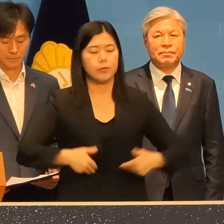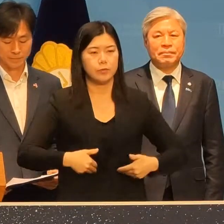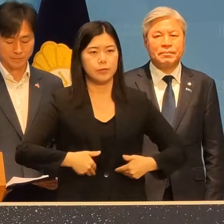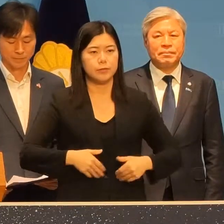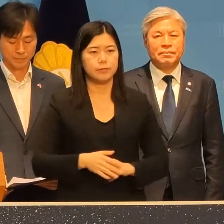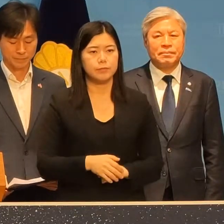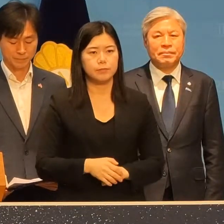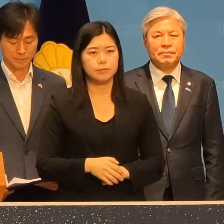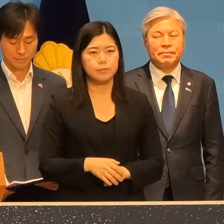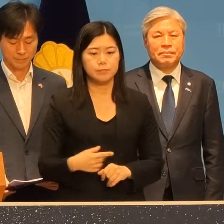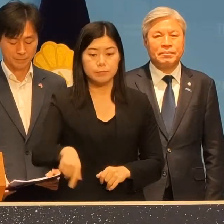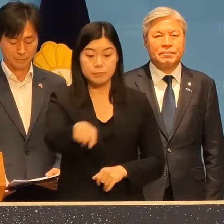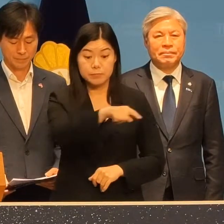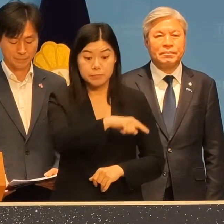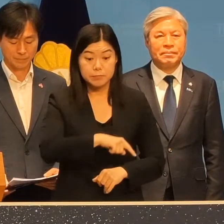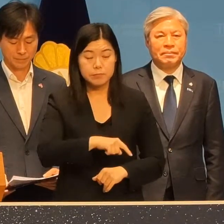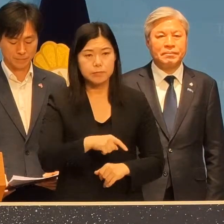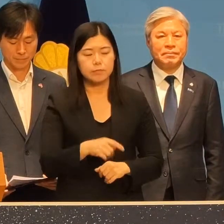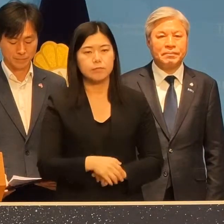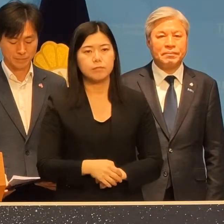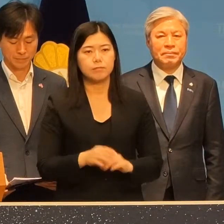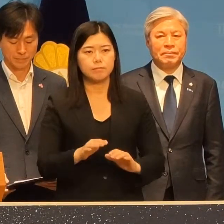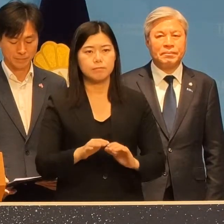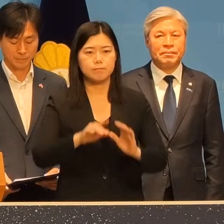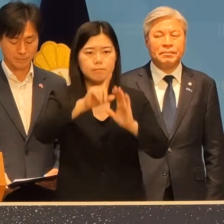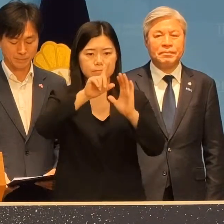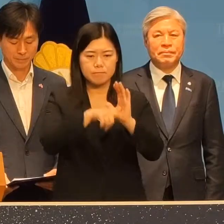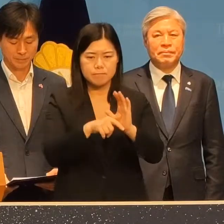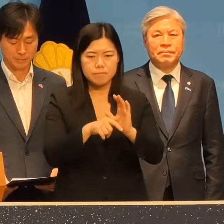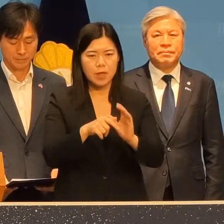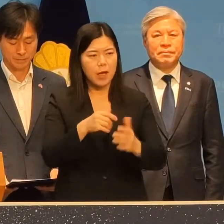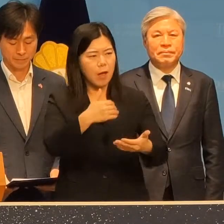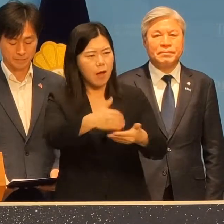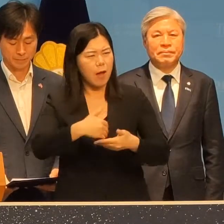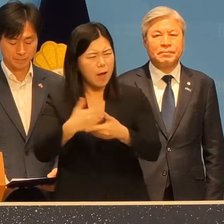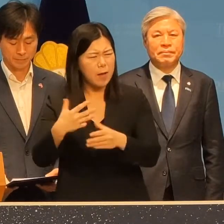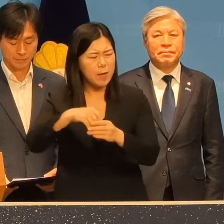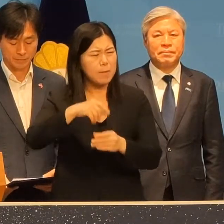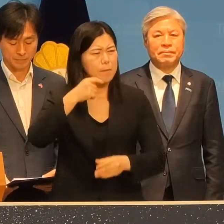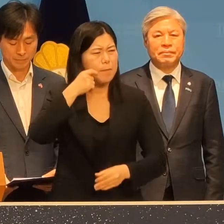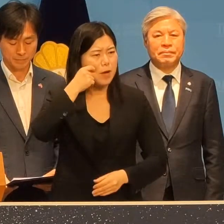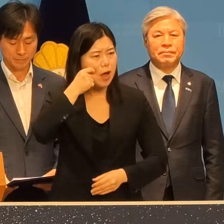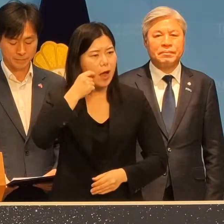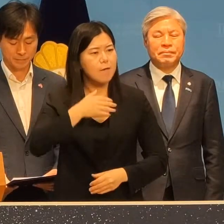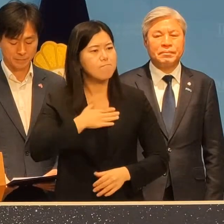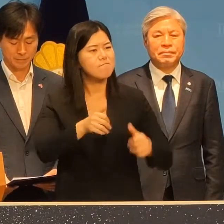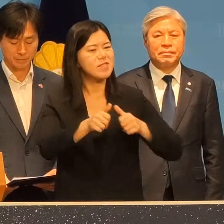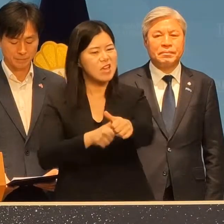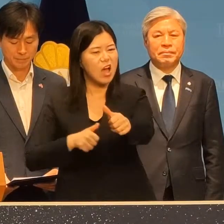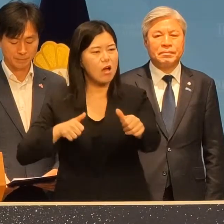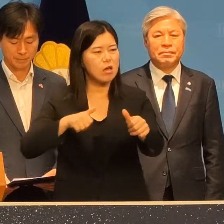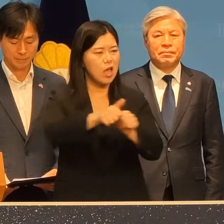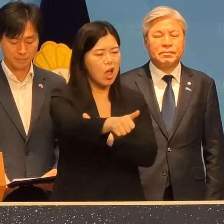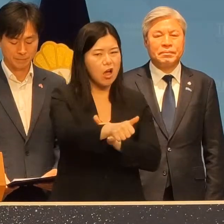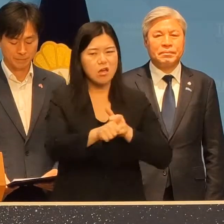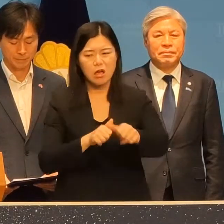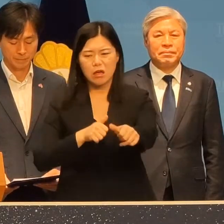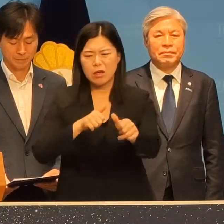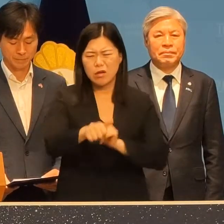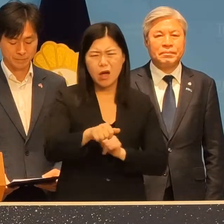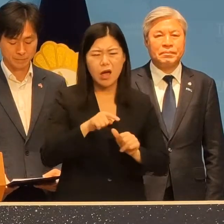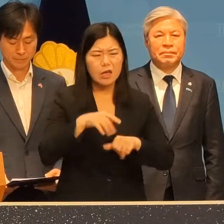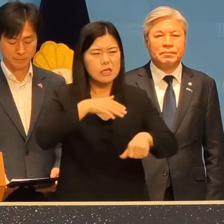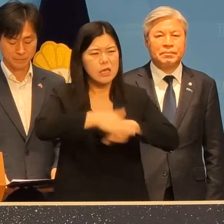개혁진보 4당은 이 같은 시대의 요구를 담아내지 못하는 현행 승자 독식의 정치선거 제도를